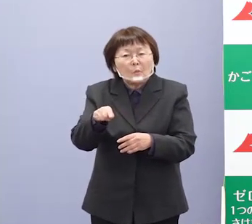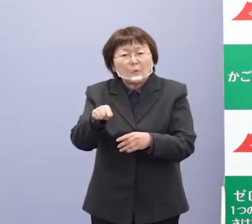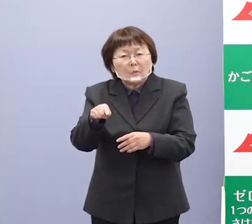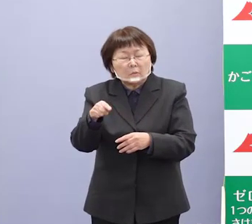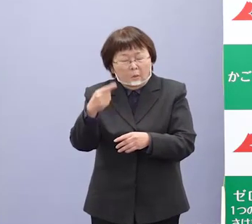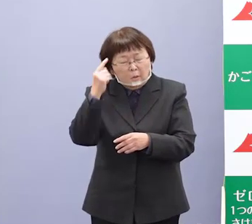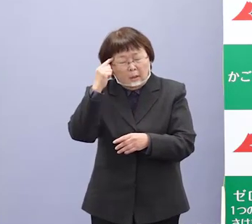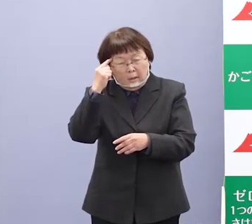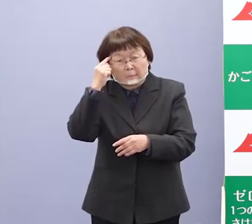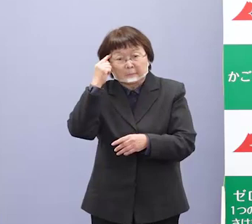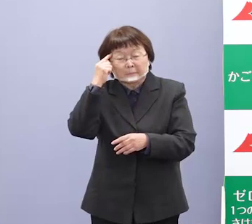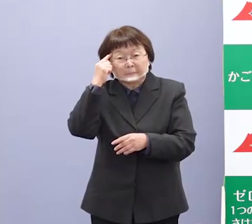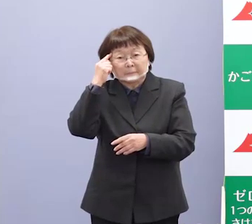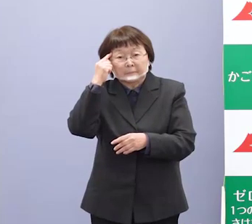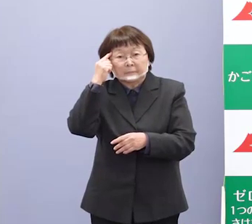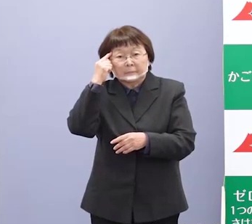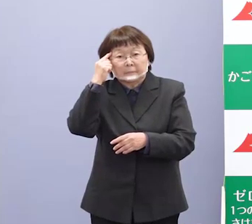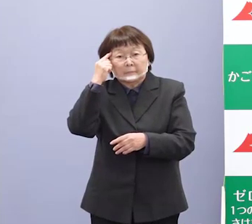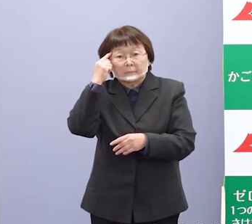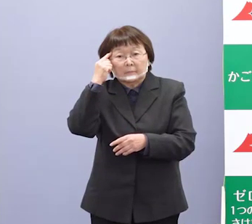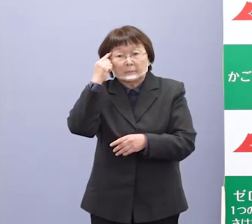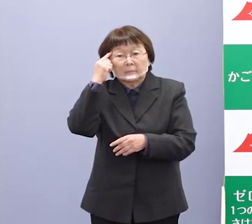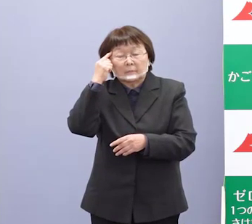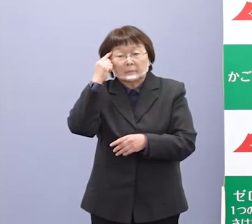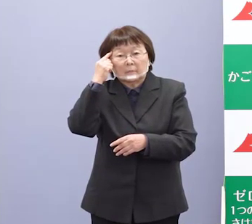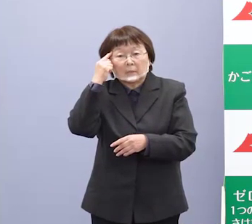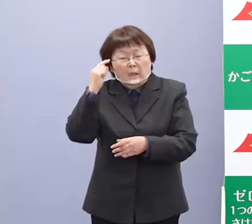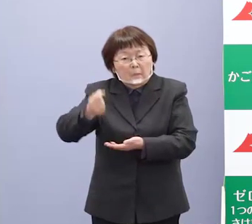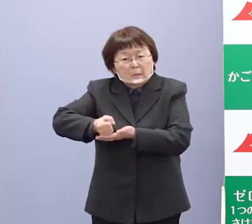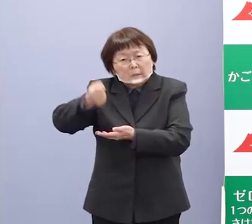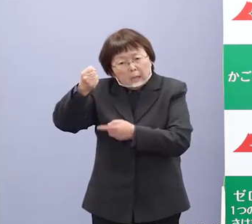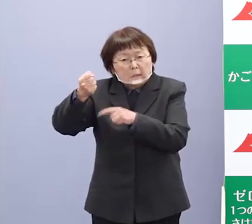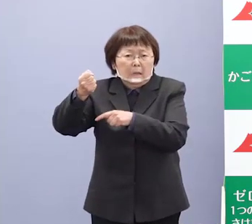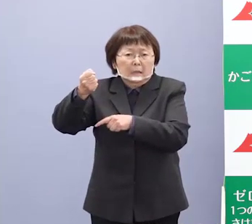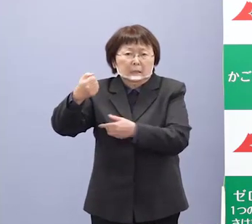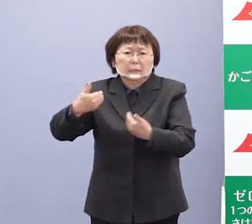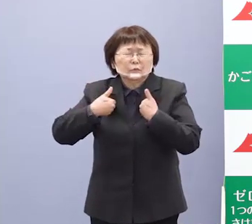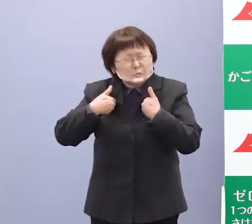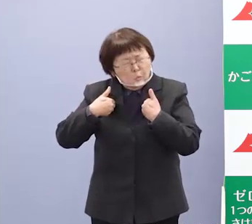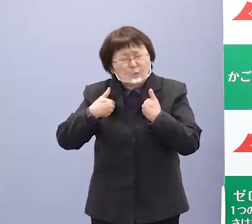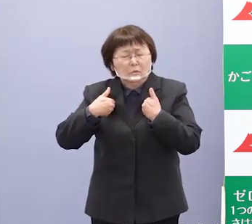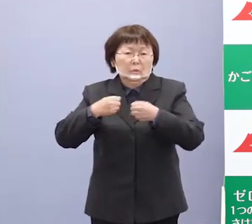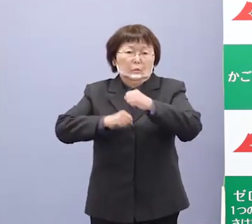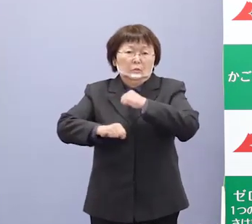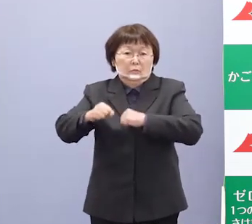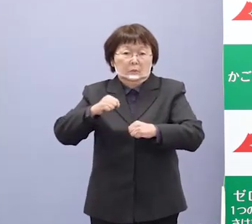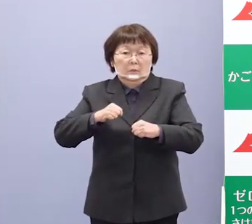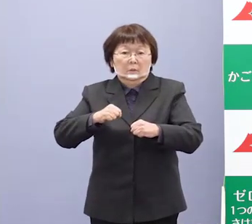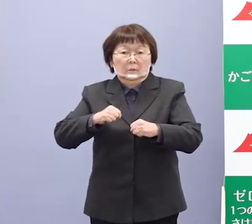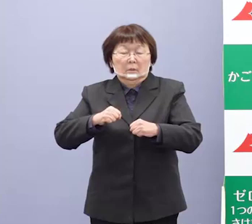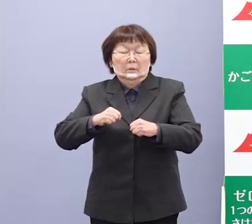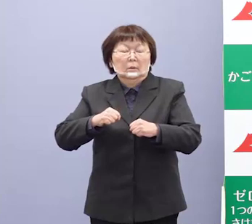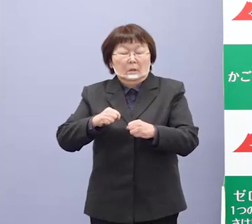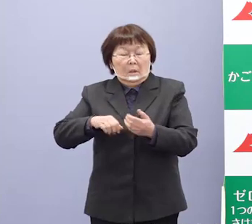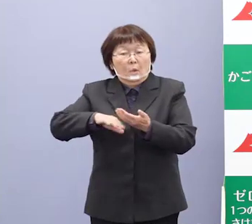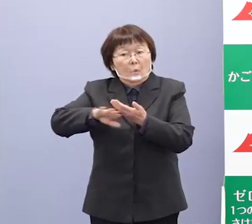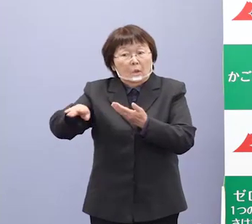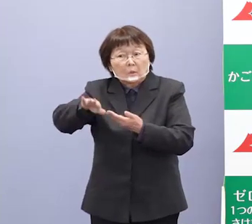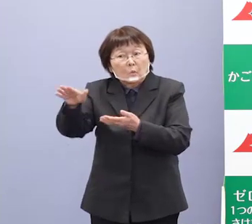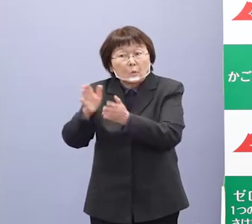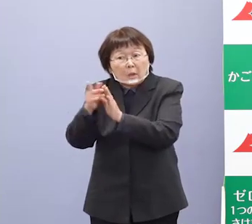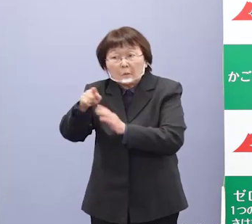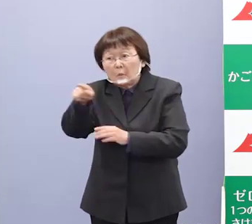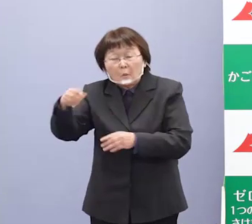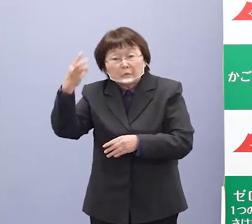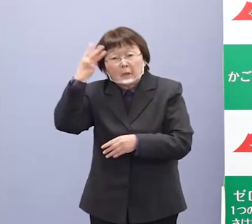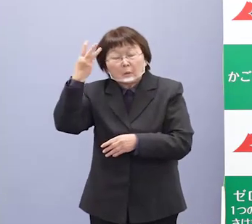というふうに思っております。いずれにしましても非常に財源を必要とする取り組みでありますので、まずは他都市の状況を研究してまいりたい